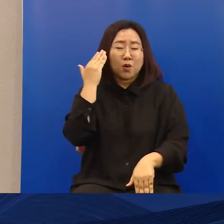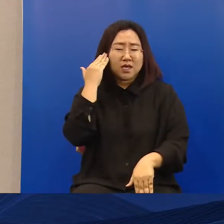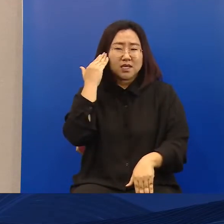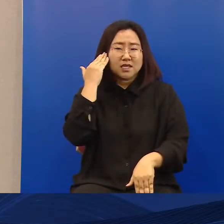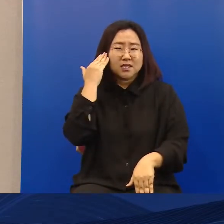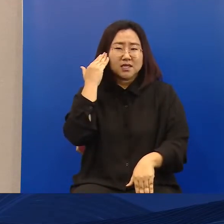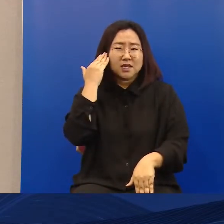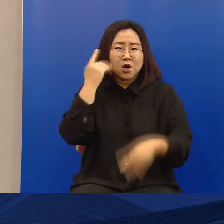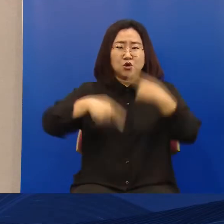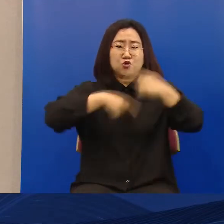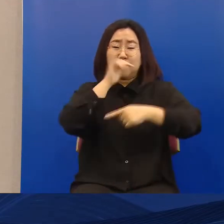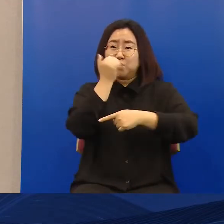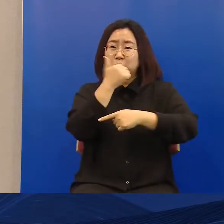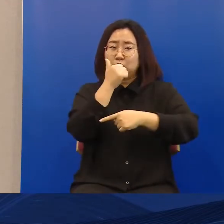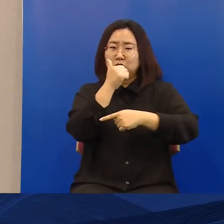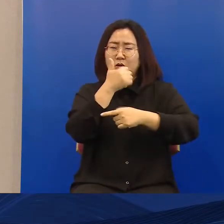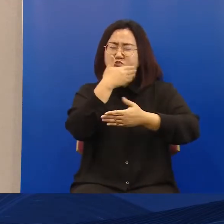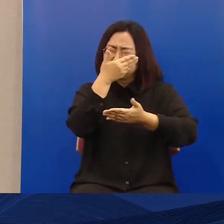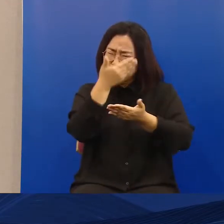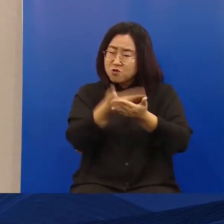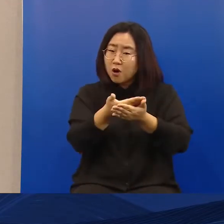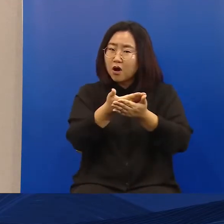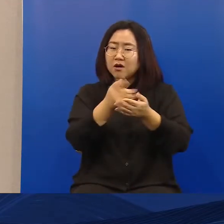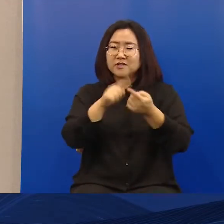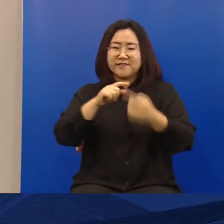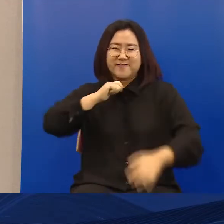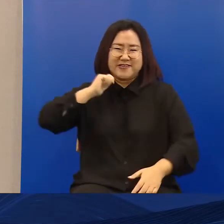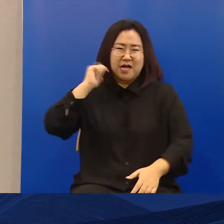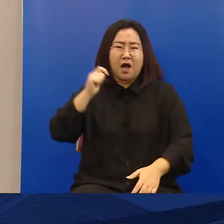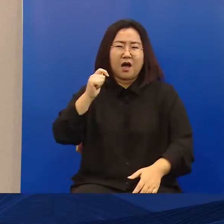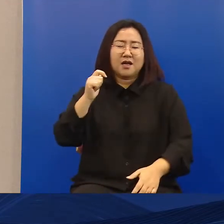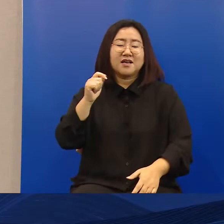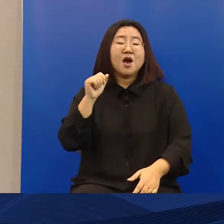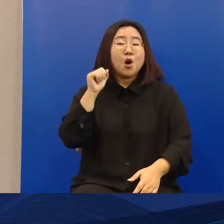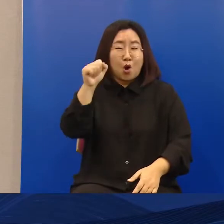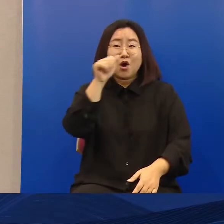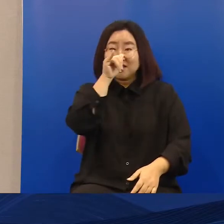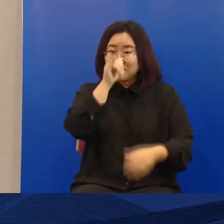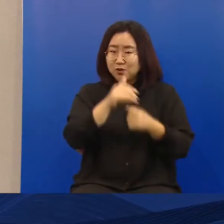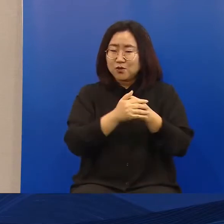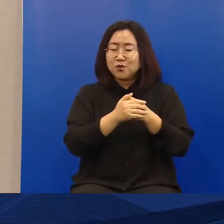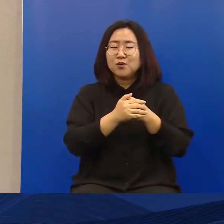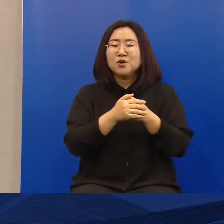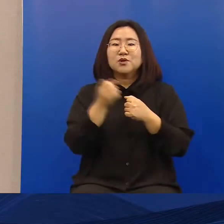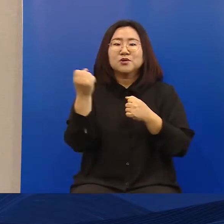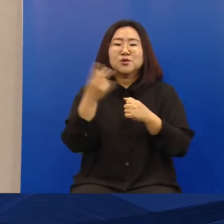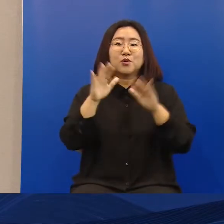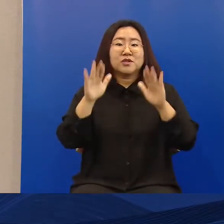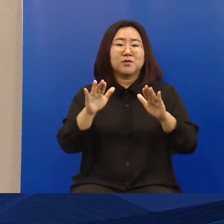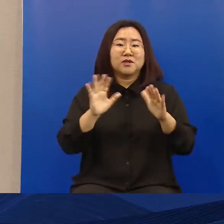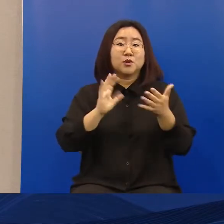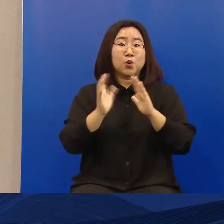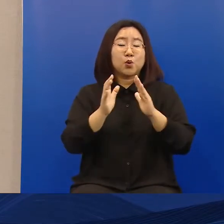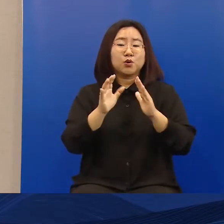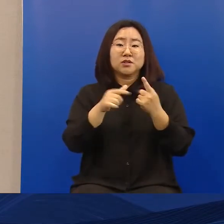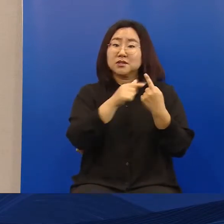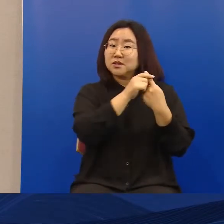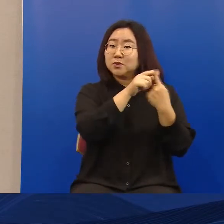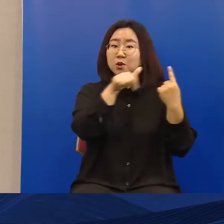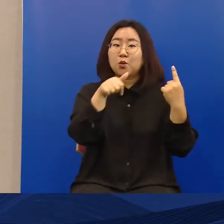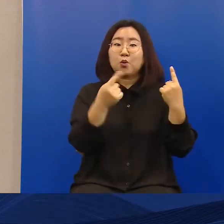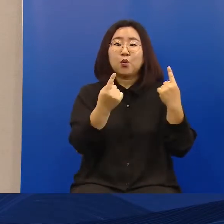농인에게 있어서의 어떤 수호 통역의 소중성을 강력하게 주장하셨고, 이제 토론으로 고영인